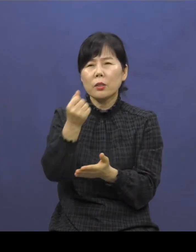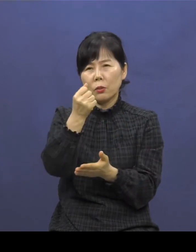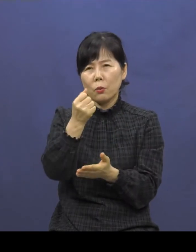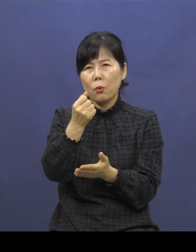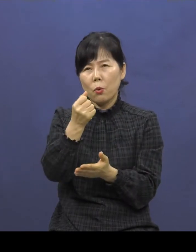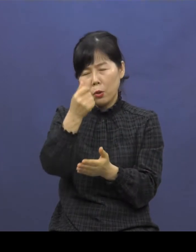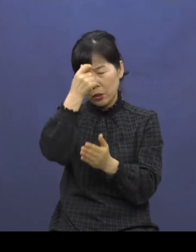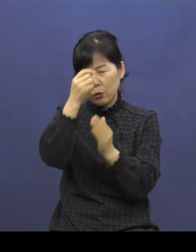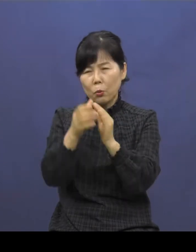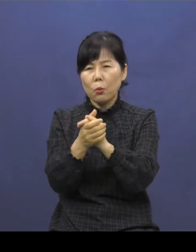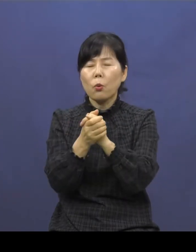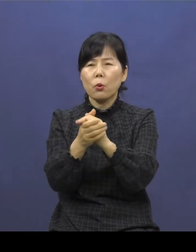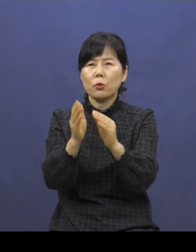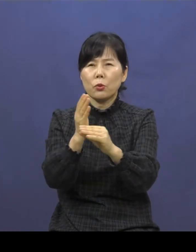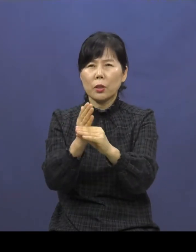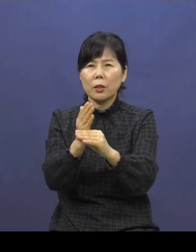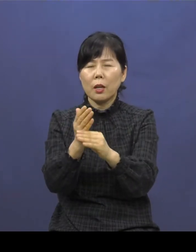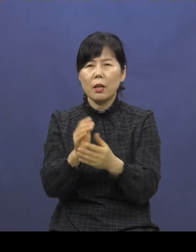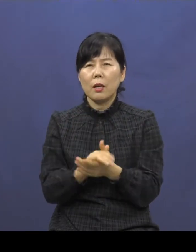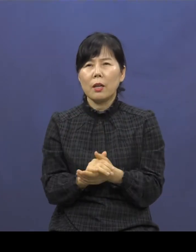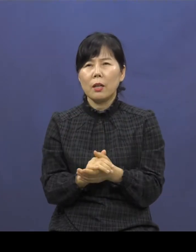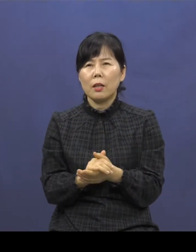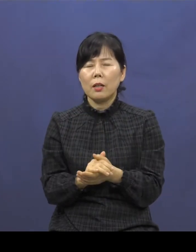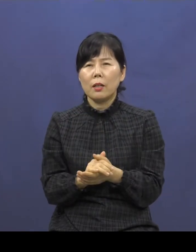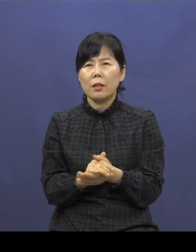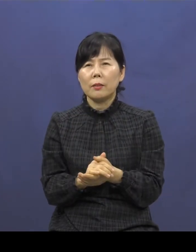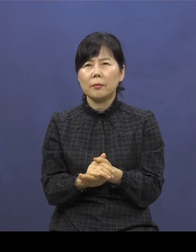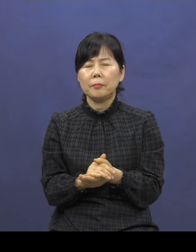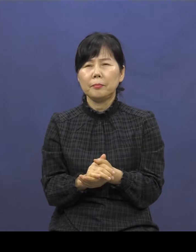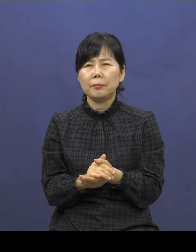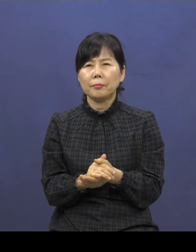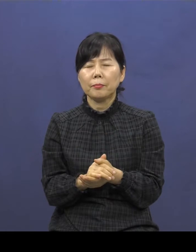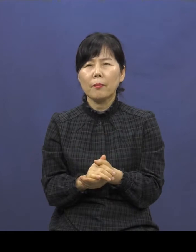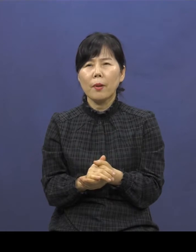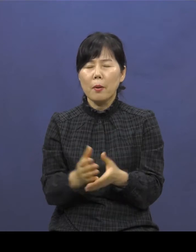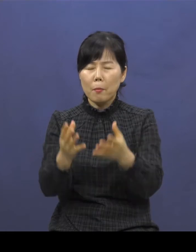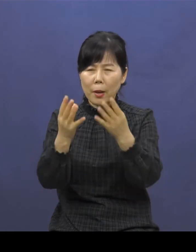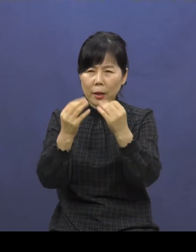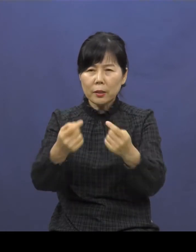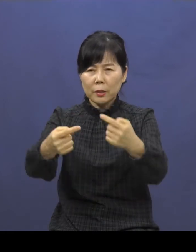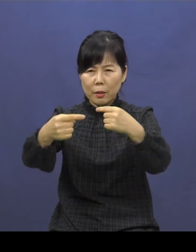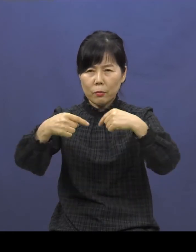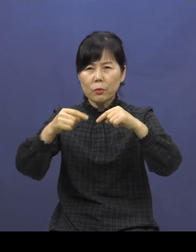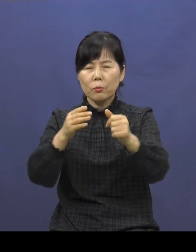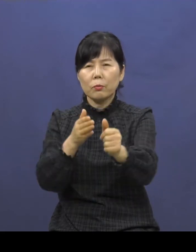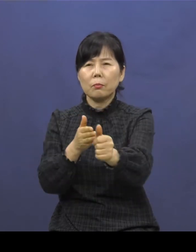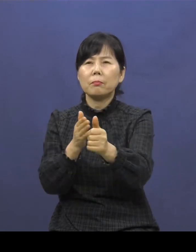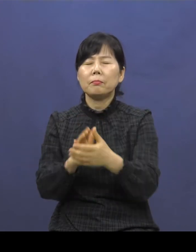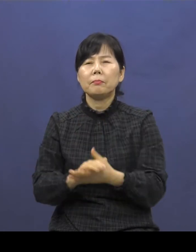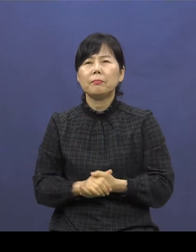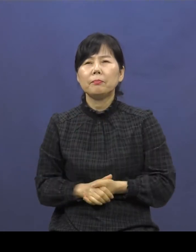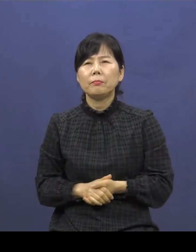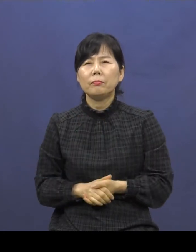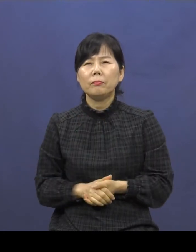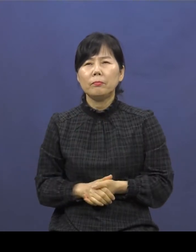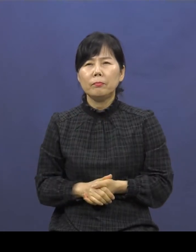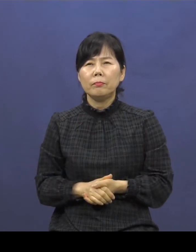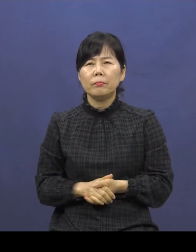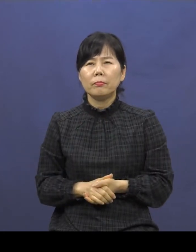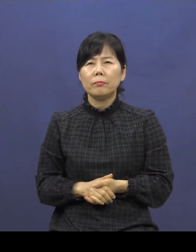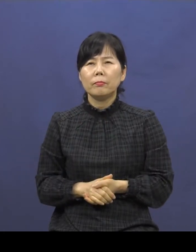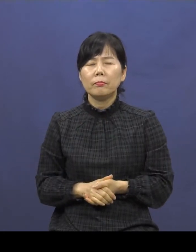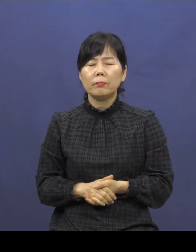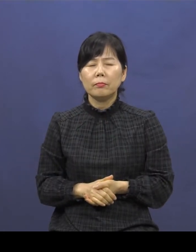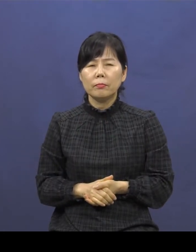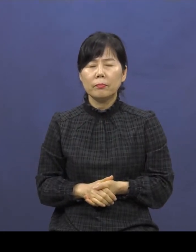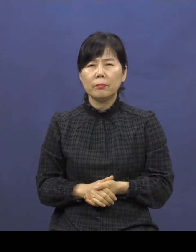이 일에 함께 하시기 바라고 시간이 꼭 9시가 아니어도 여러분의 시간에 맞춰서 함께 하실 수 있기를 부탁드립니다. 정말